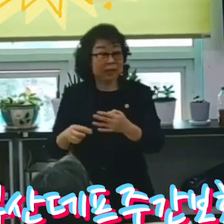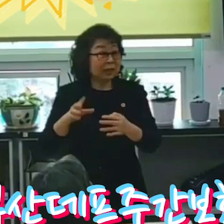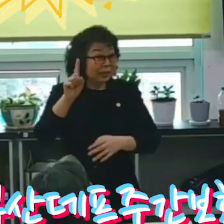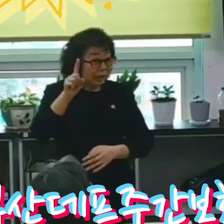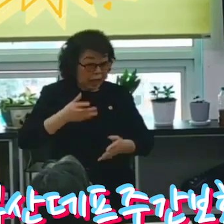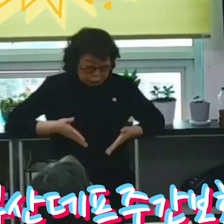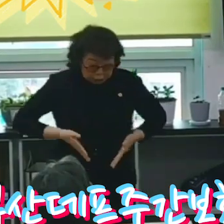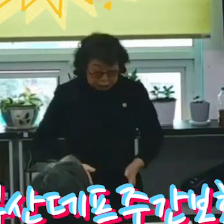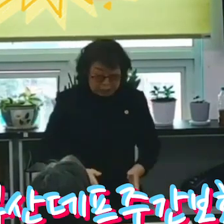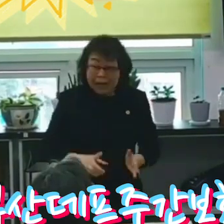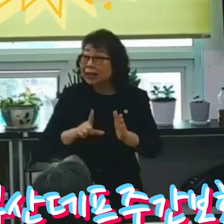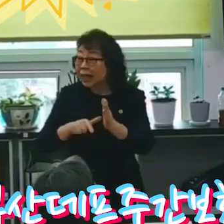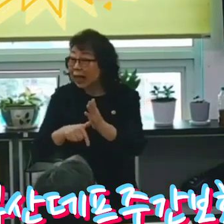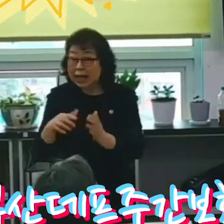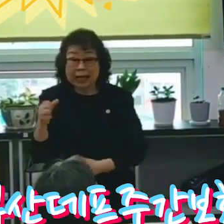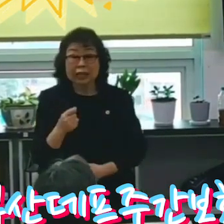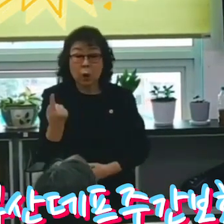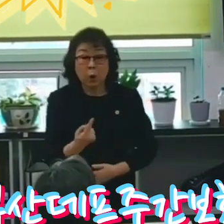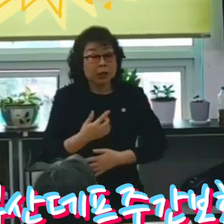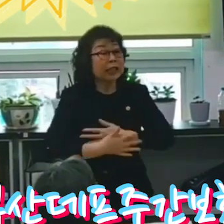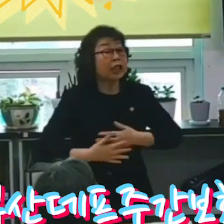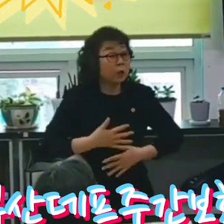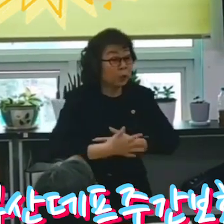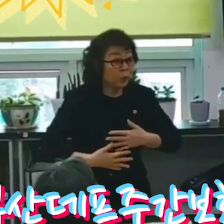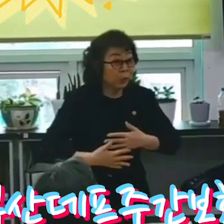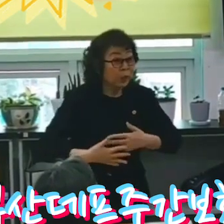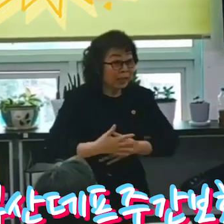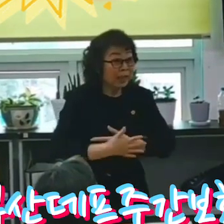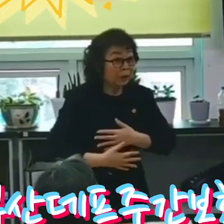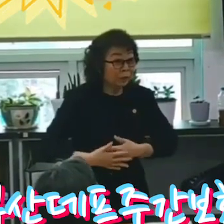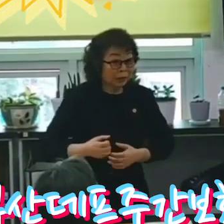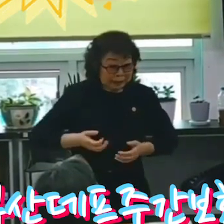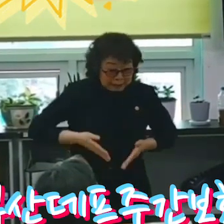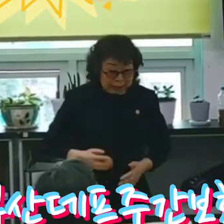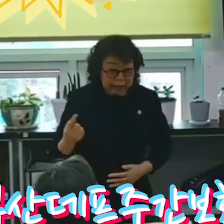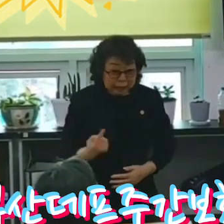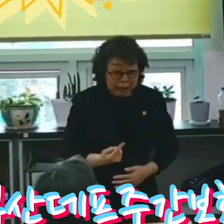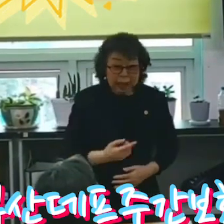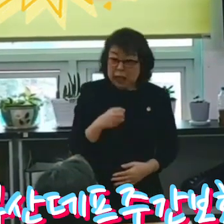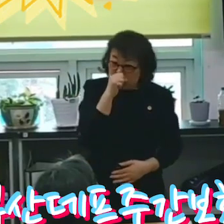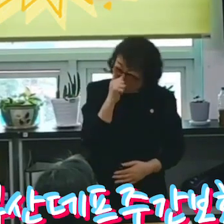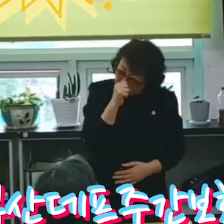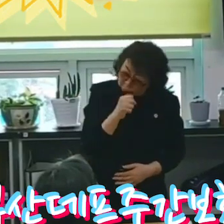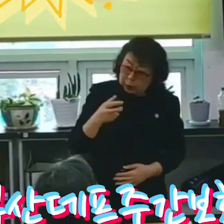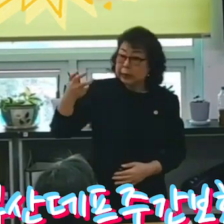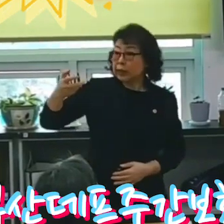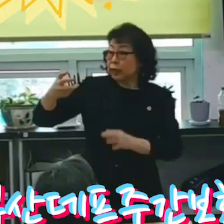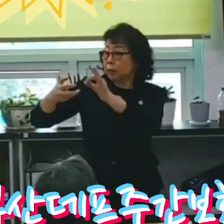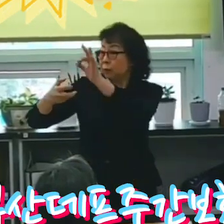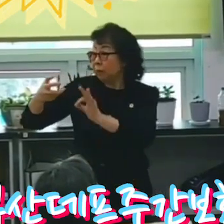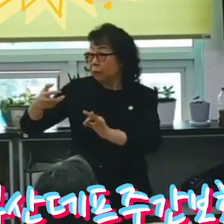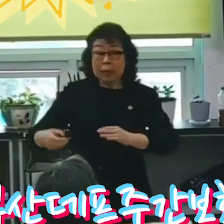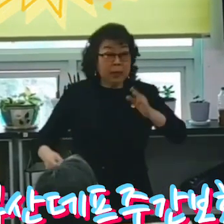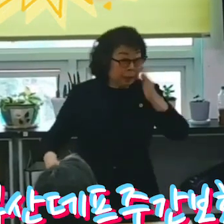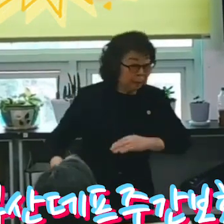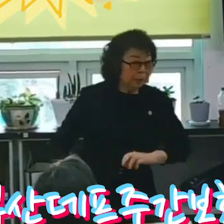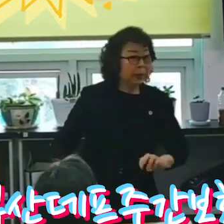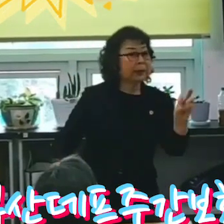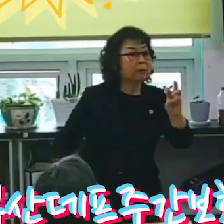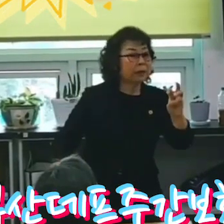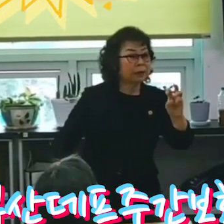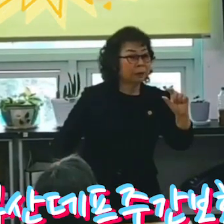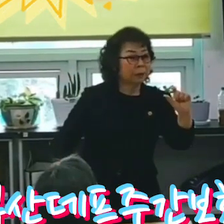때 가지고 오는 기운이 있어요. 이걸 100이라고 하면은 좋은 기운 70%와 나쁜 기운